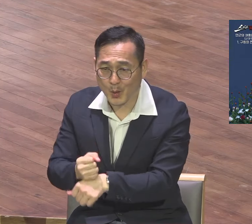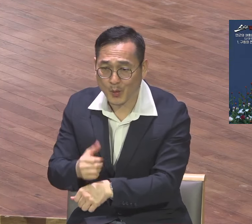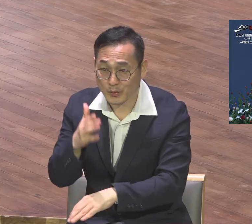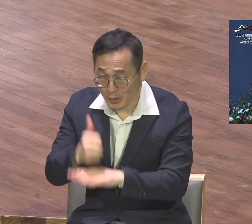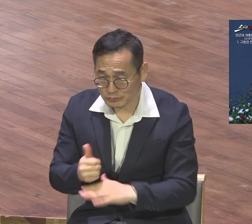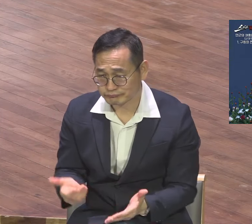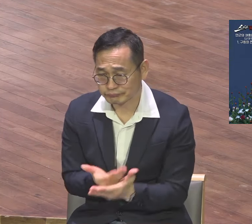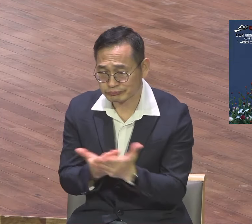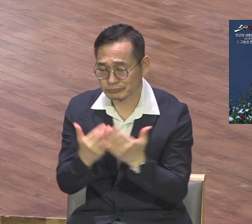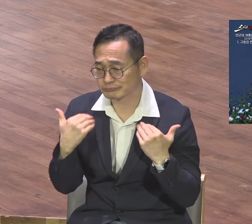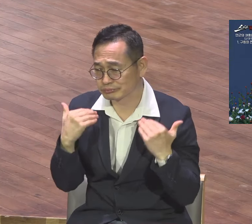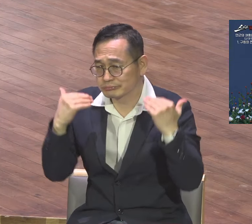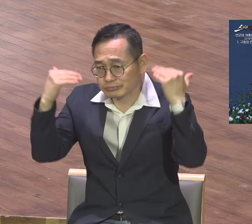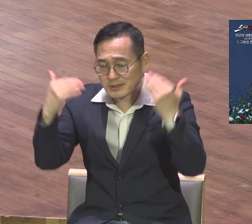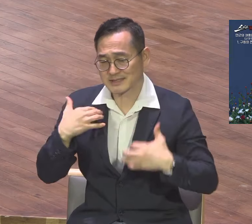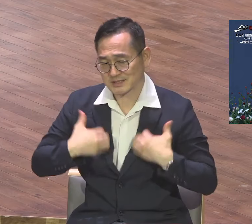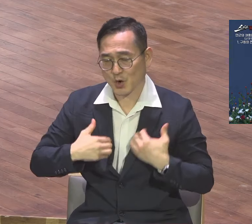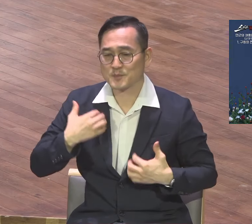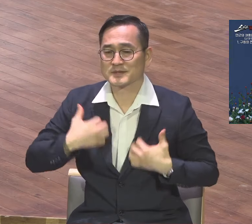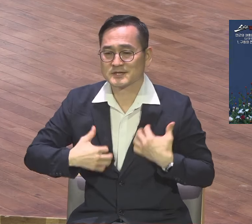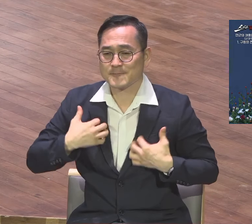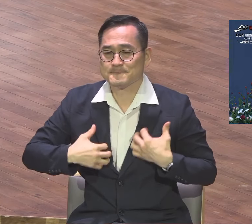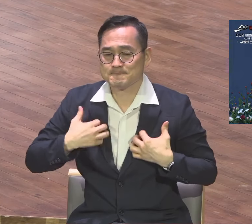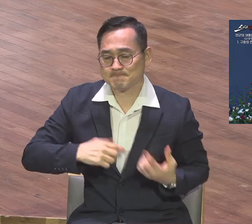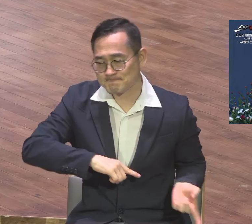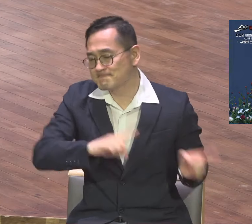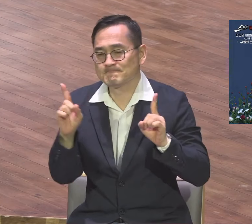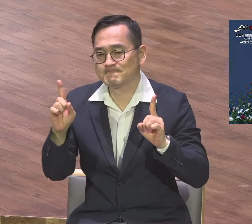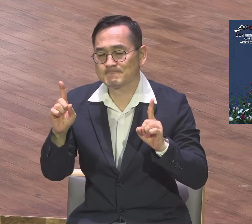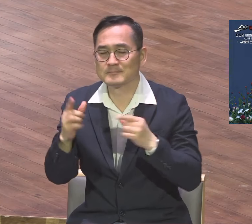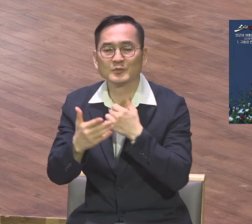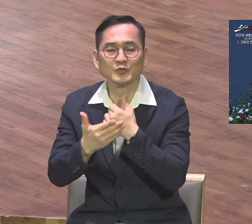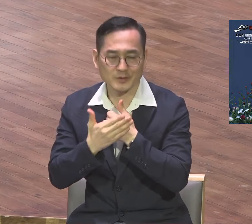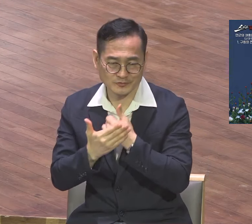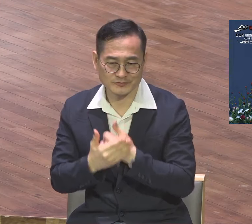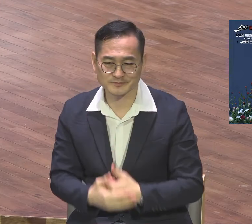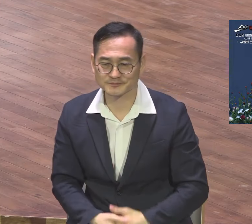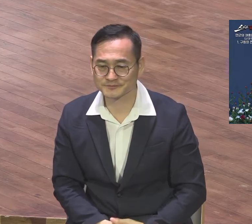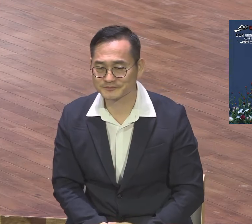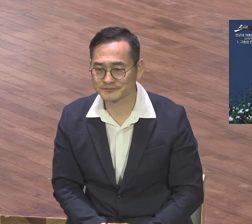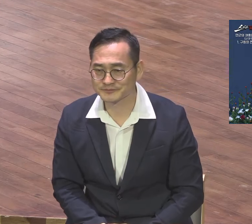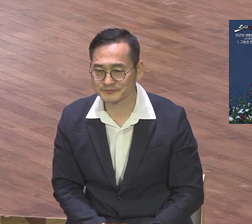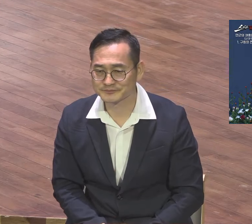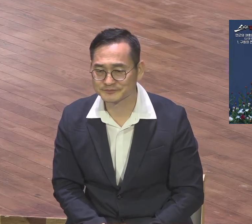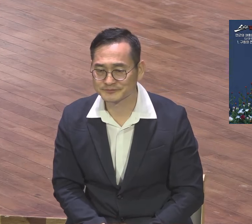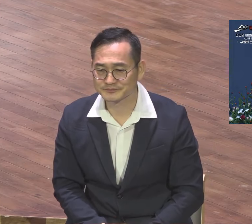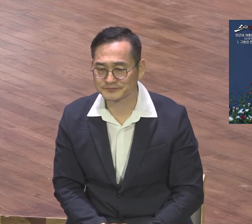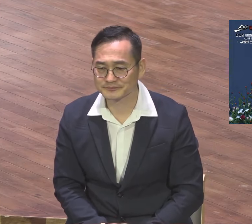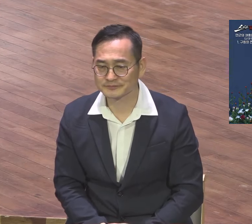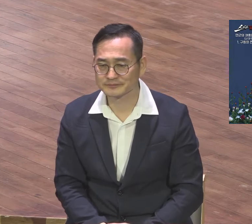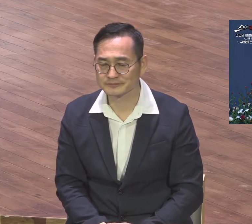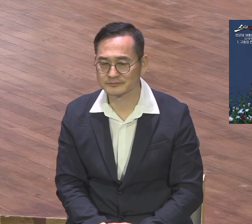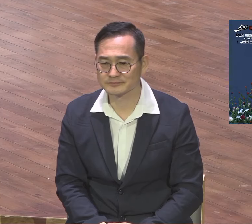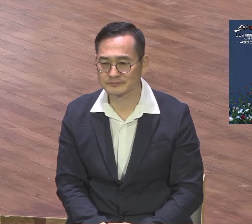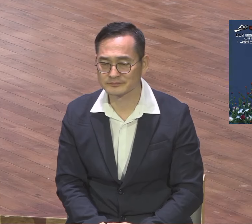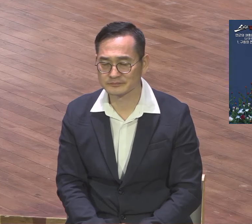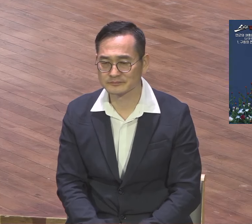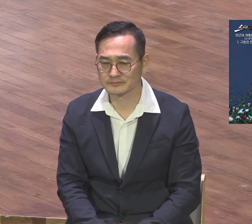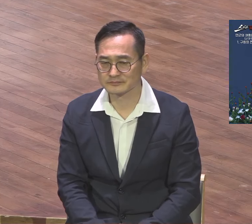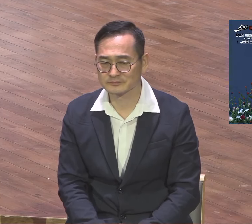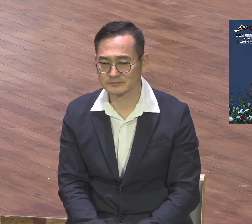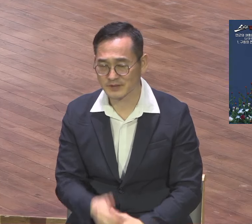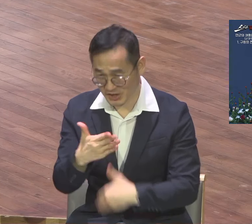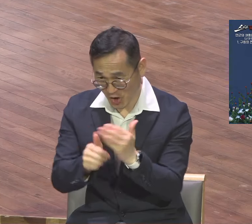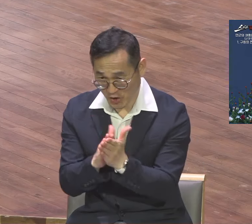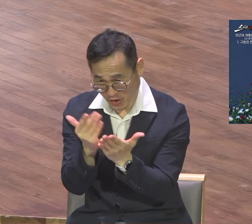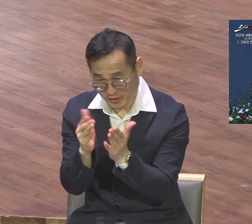즐거움과 기쁨을 회복시켜 주시는 분이시다. 한 신학자는 본문의 상황에 대해서 이렇게